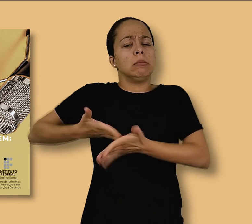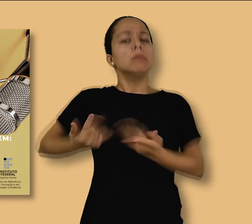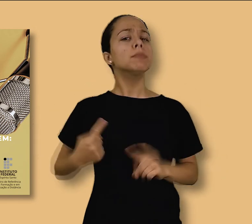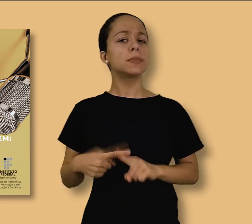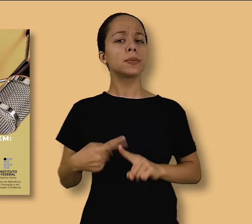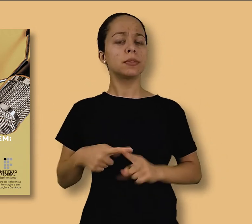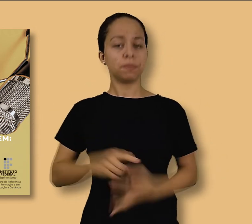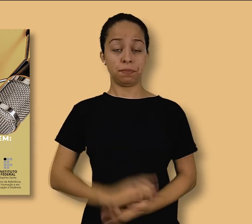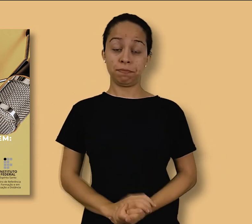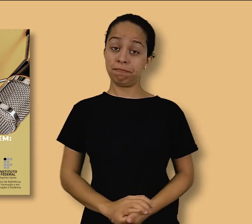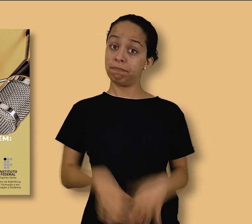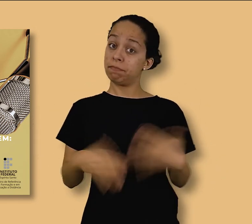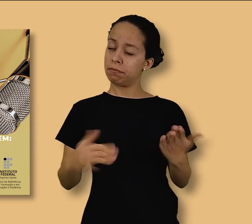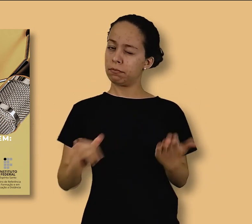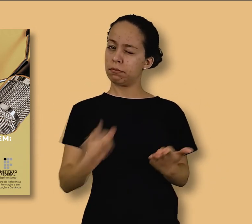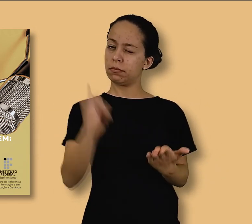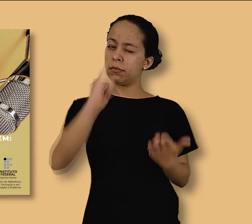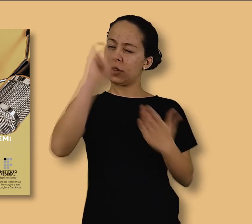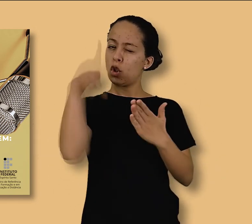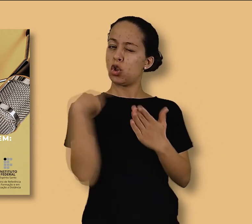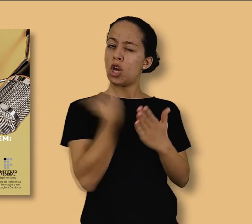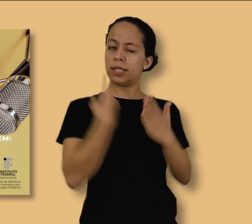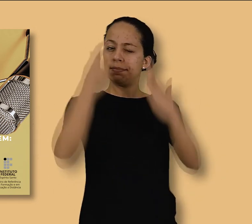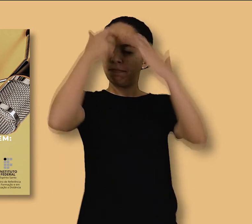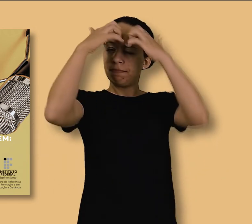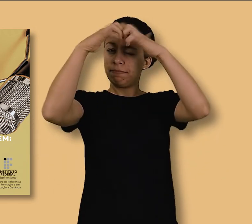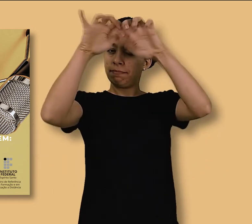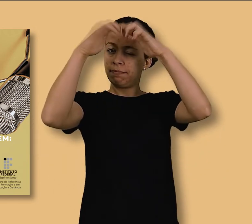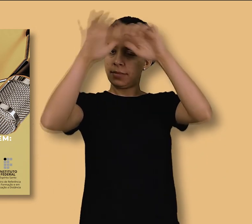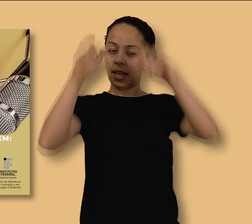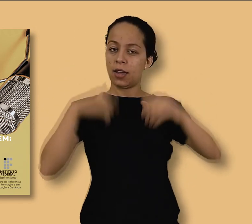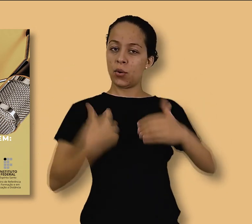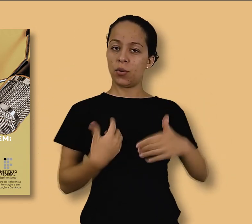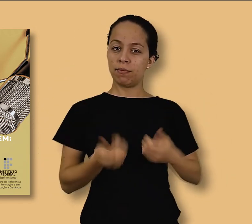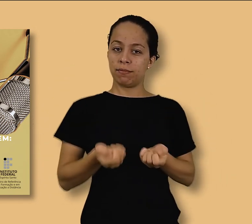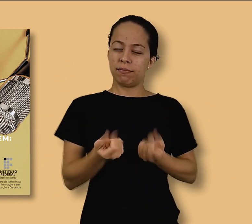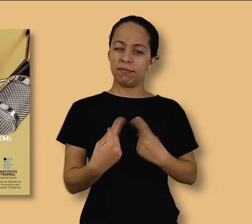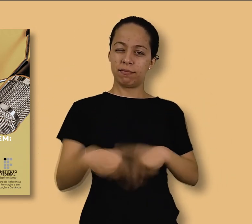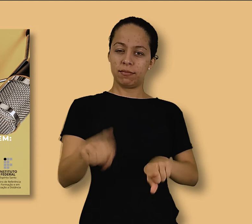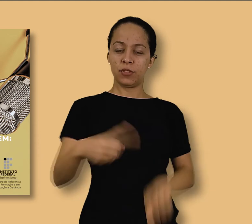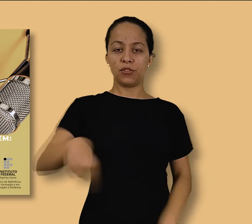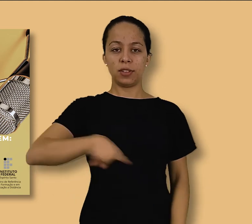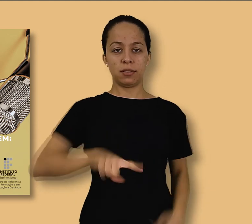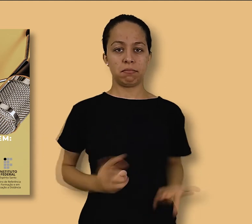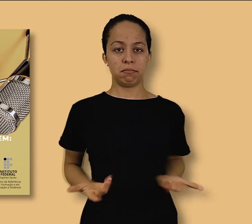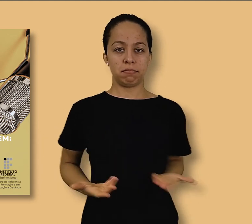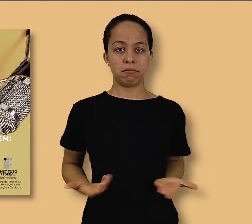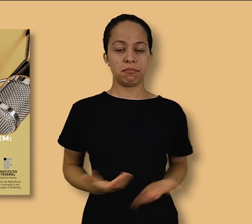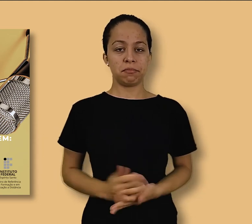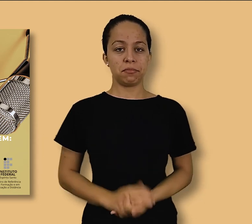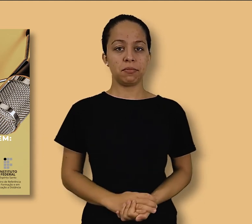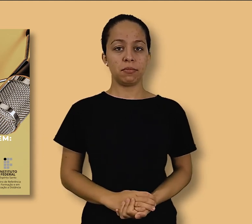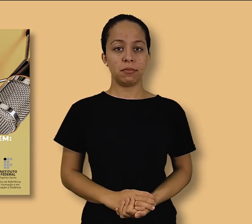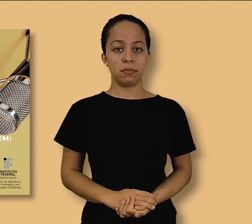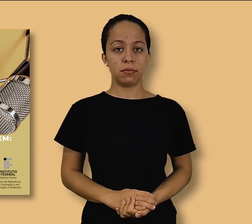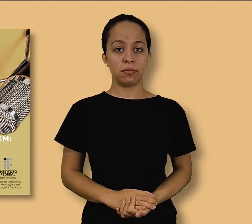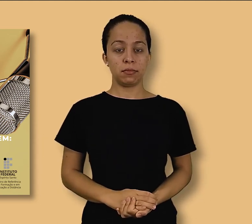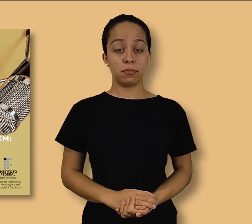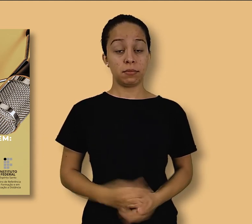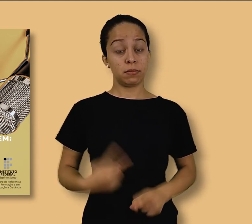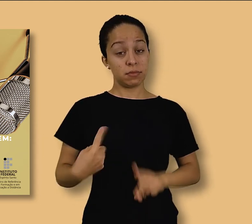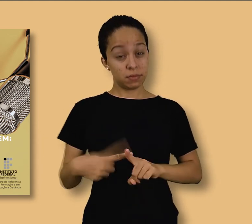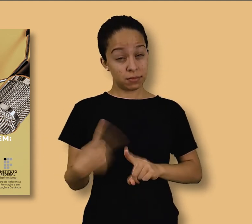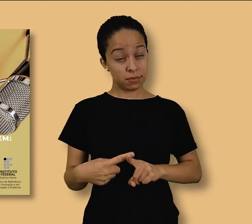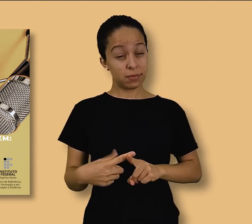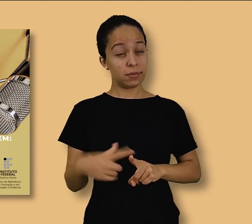aprende e essa reflexão fundamental dessa minha fala com vocês agora porque a